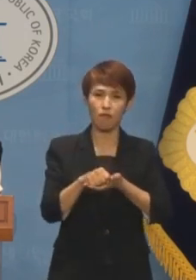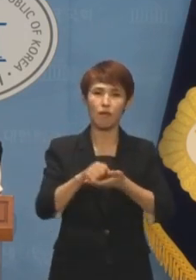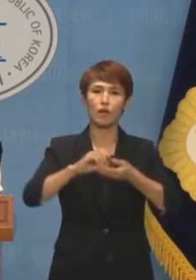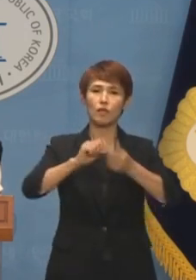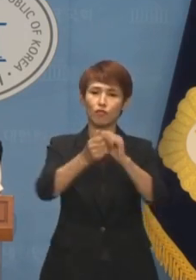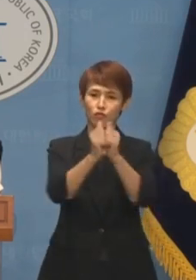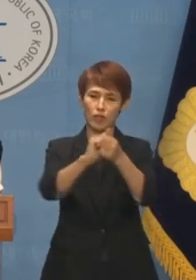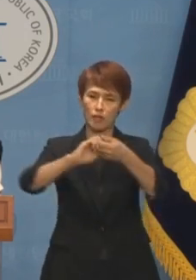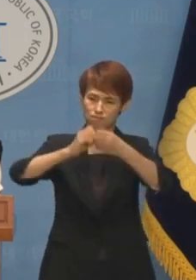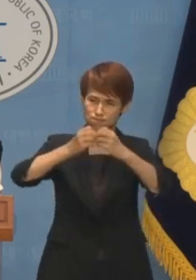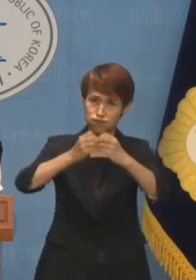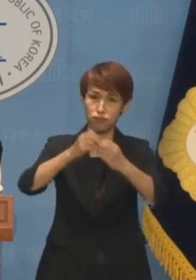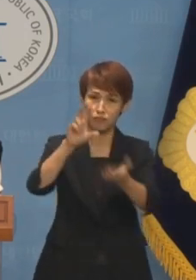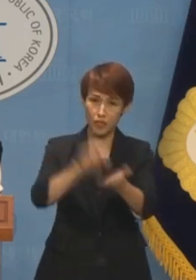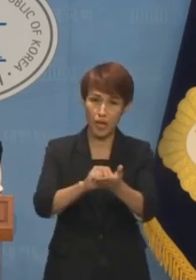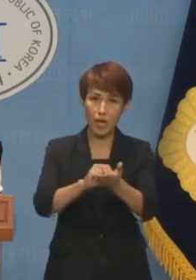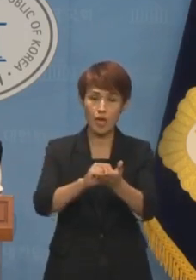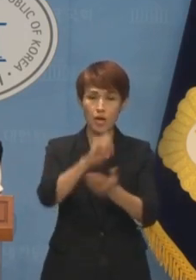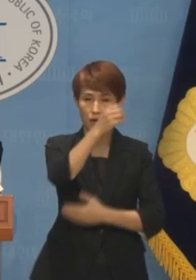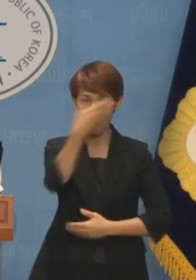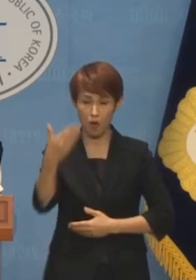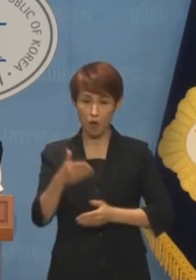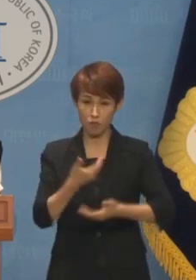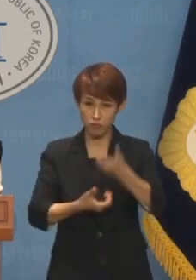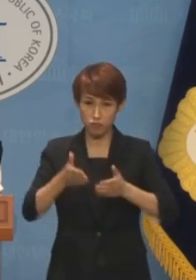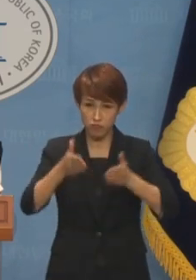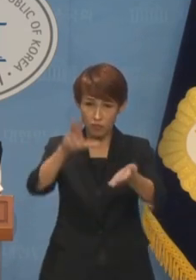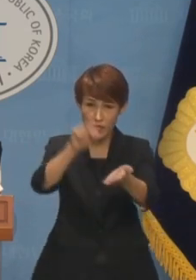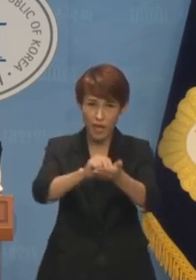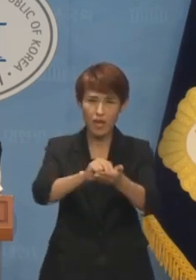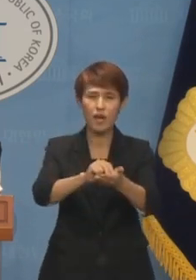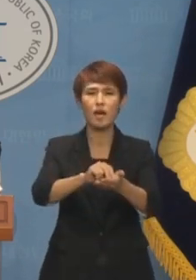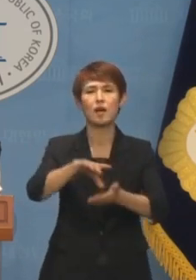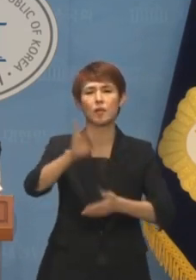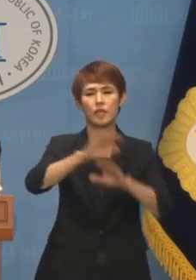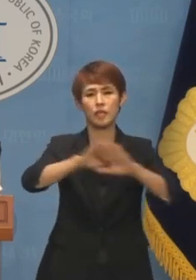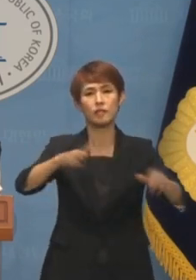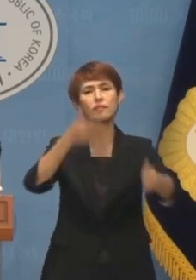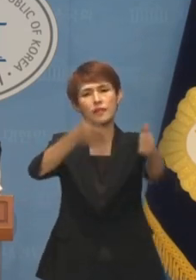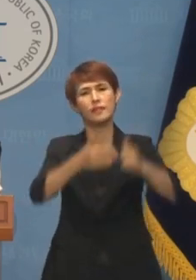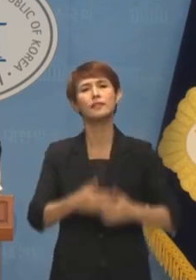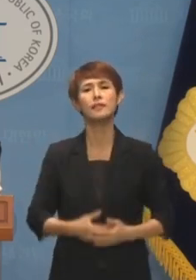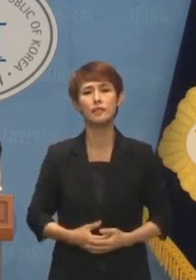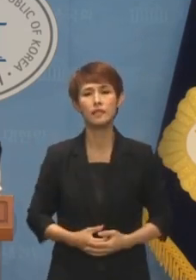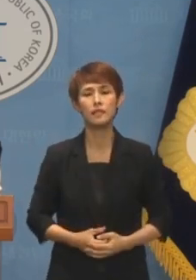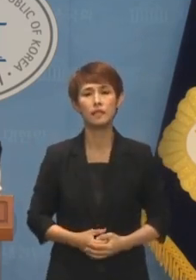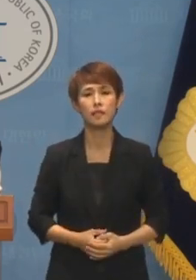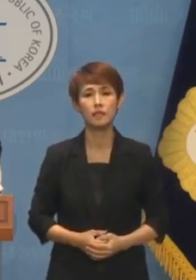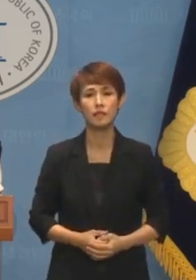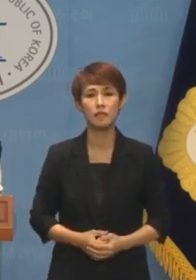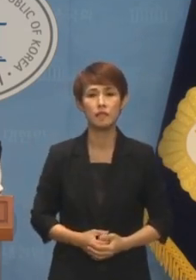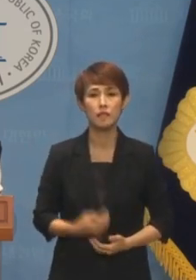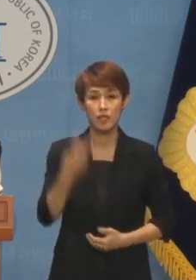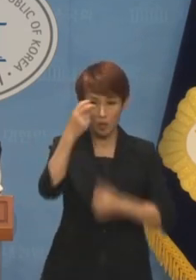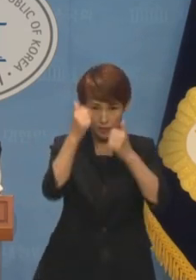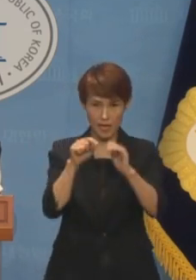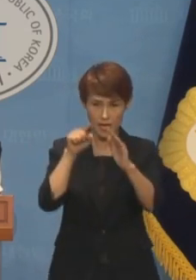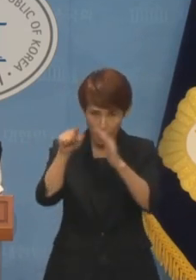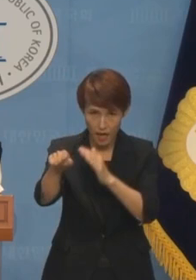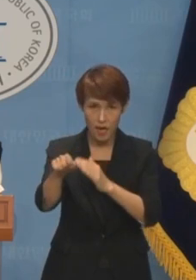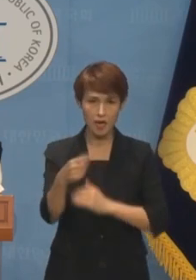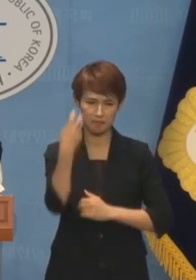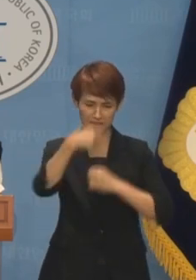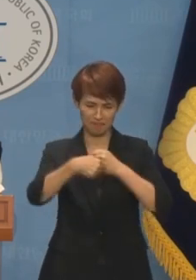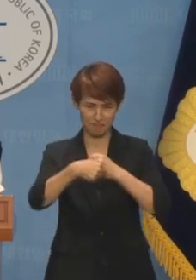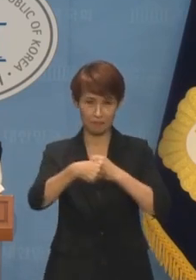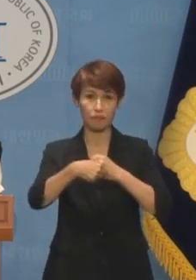주가 조작, 양평 고속도로 의혹부터 벗으시길 바랍니다. 검찰에 나가 수사부터